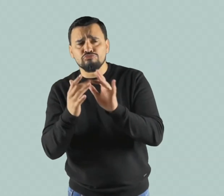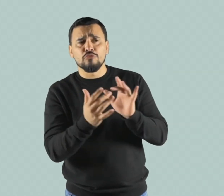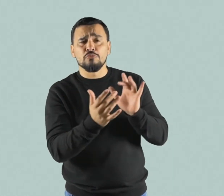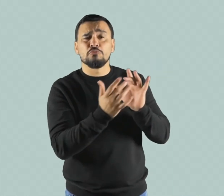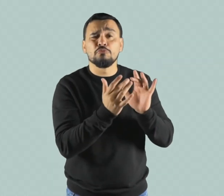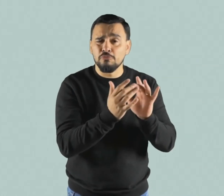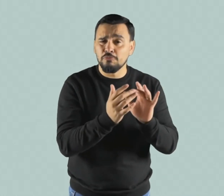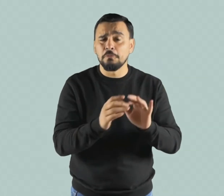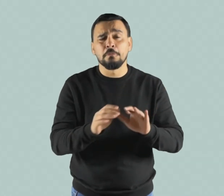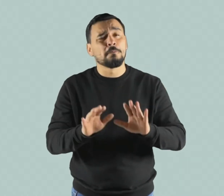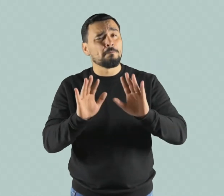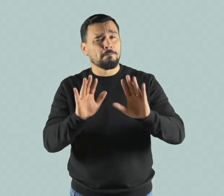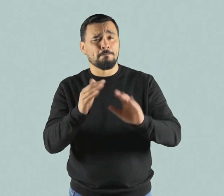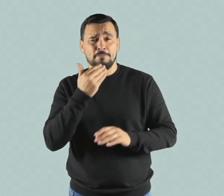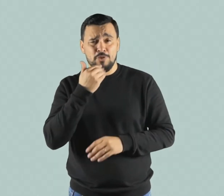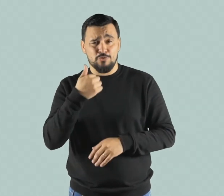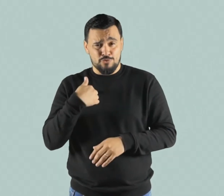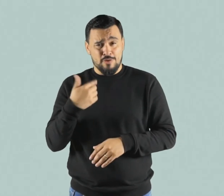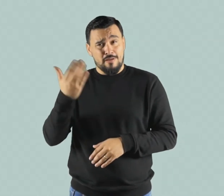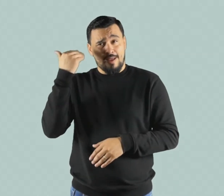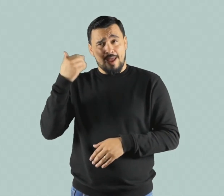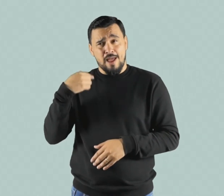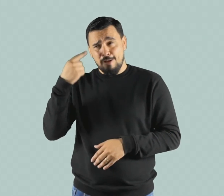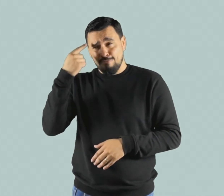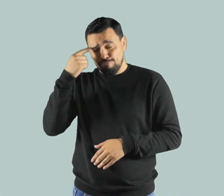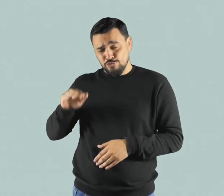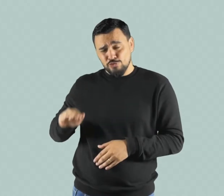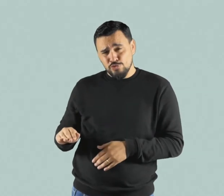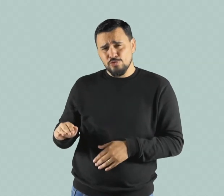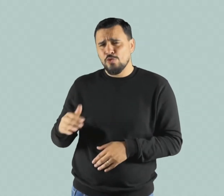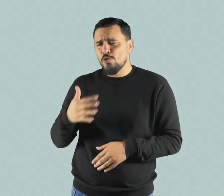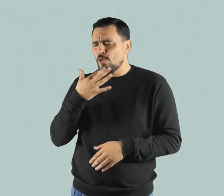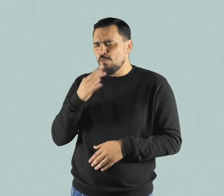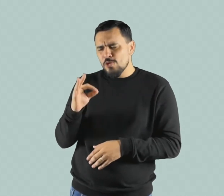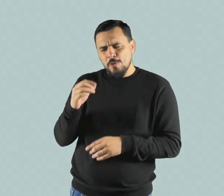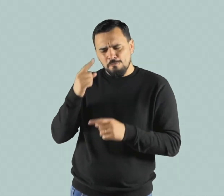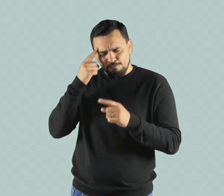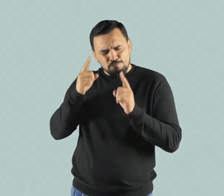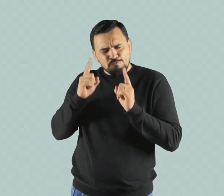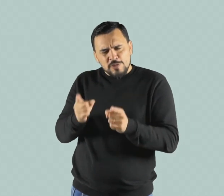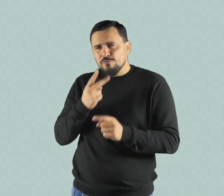Pero esto no mejoró mucho mi opinión sobre ellas.